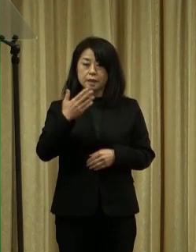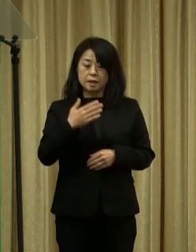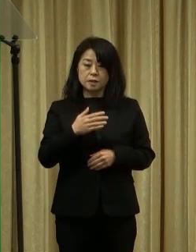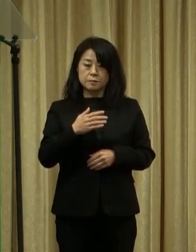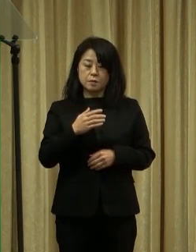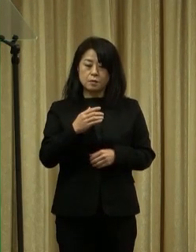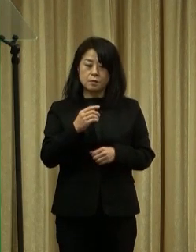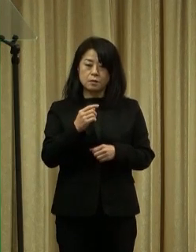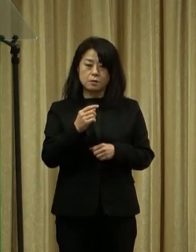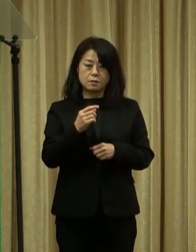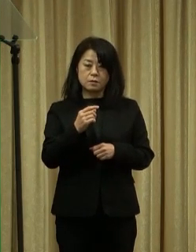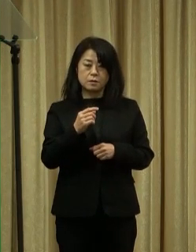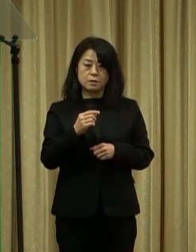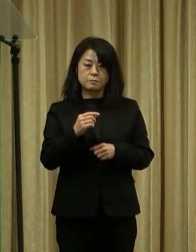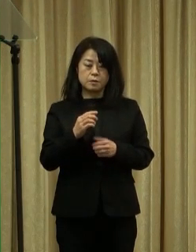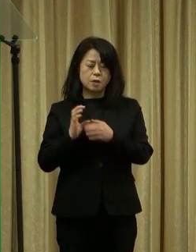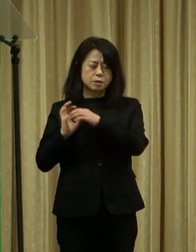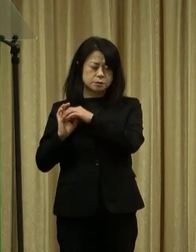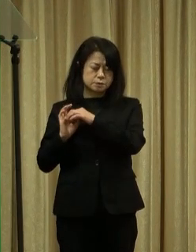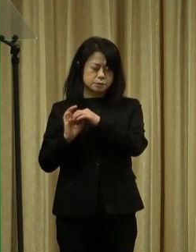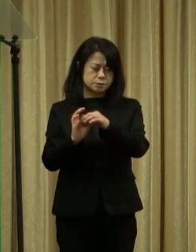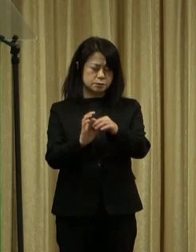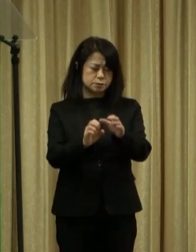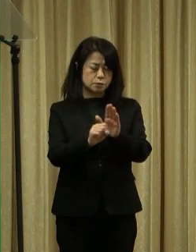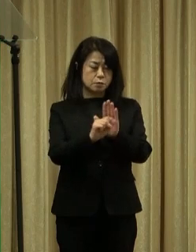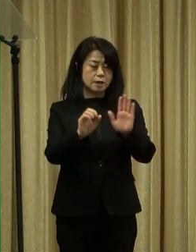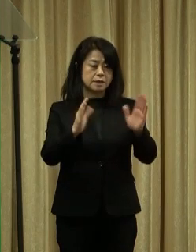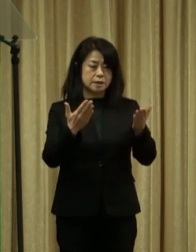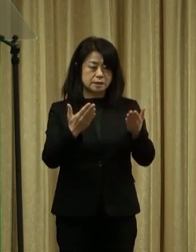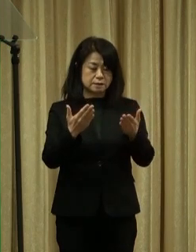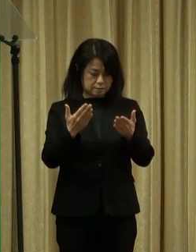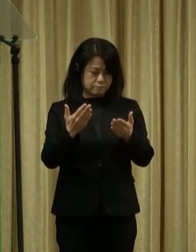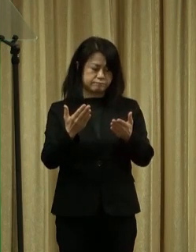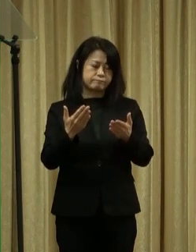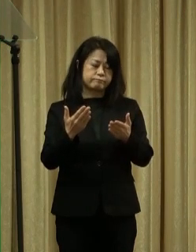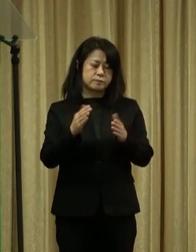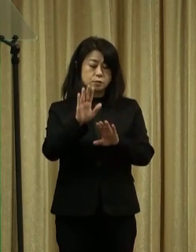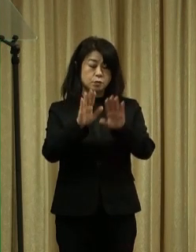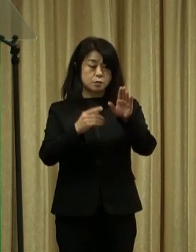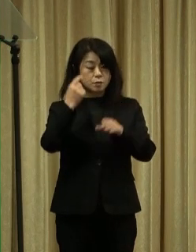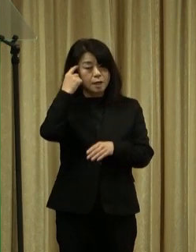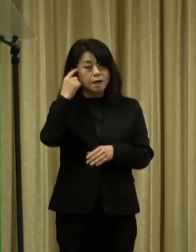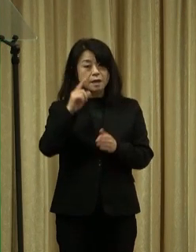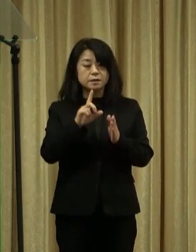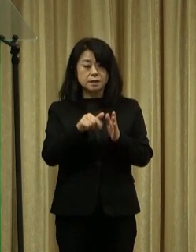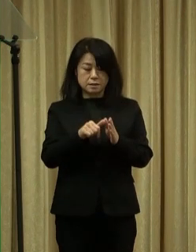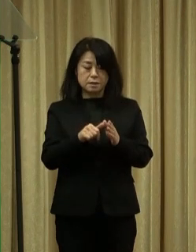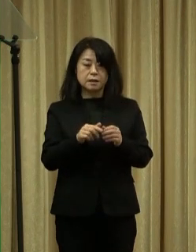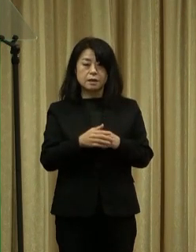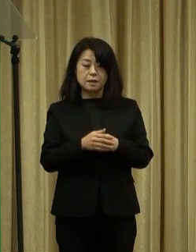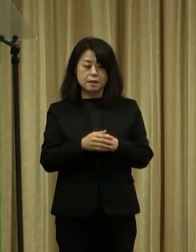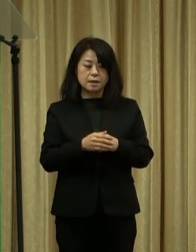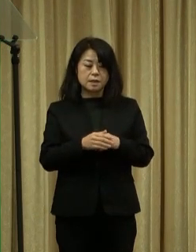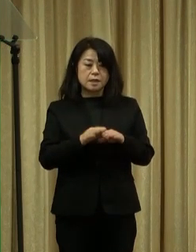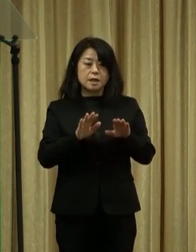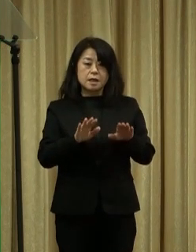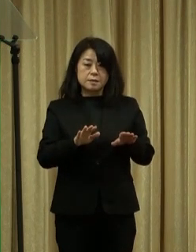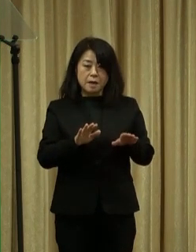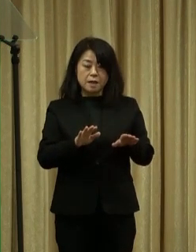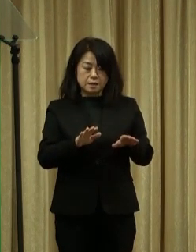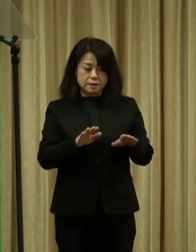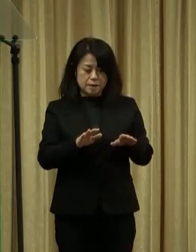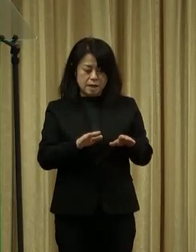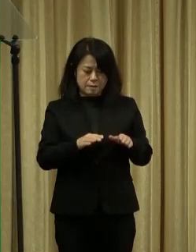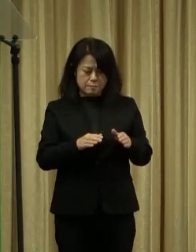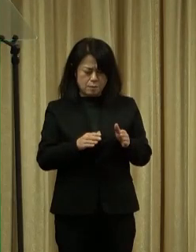年それがなかなか効果を生んでこなかったということを考えますと、本当に効果が正念場だというふうに考え